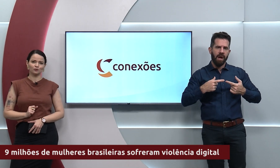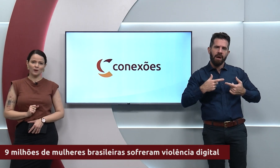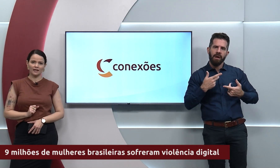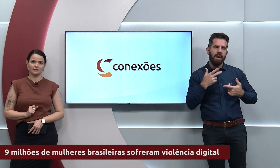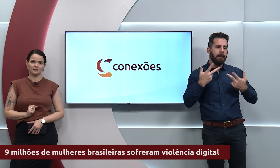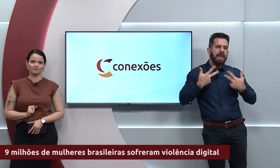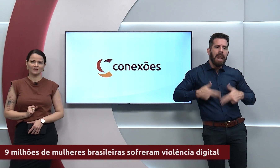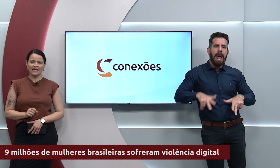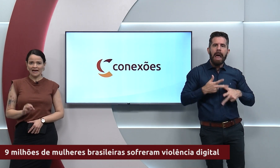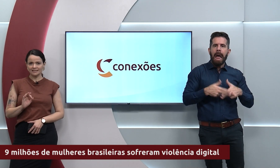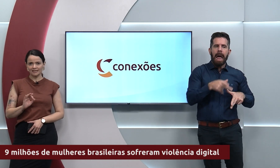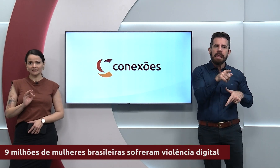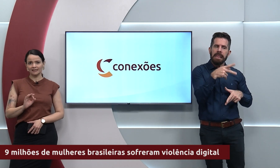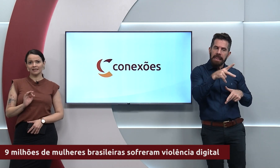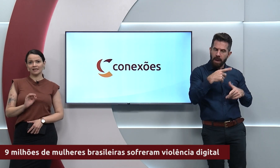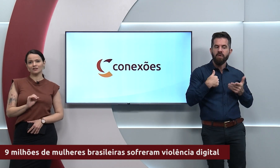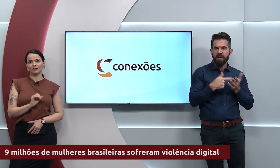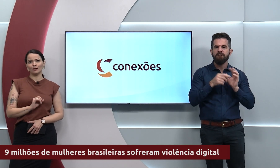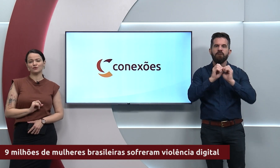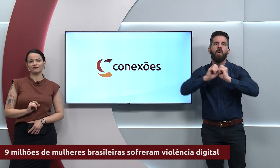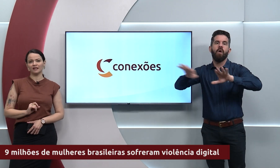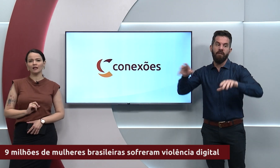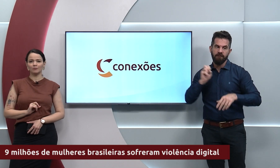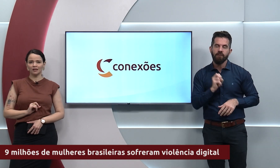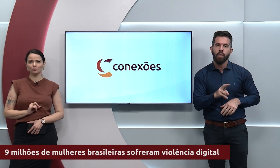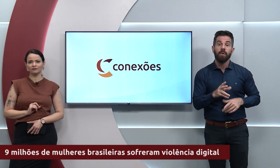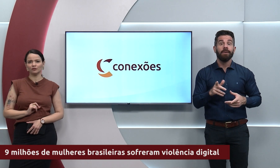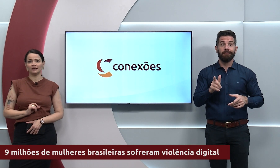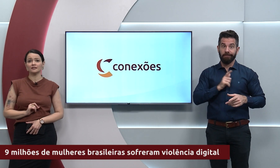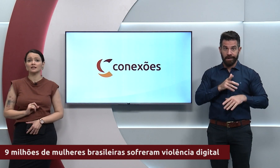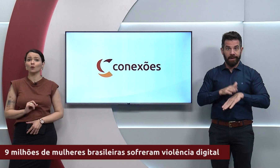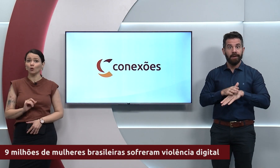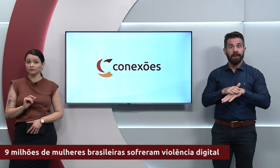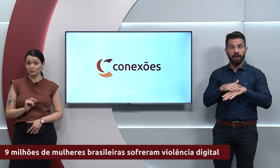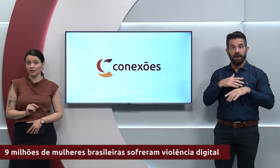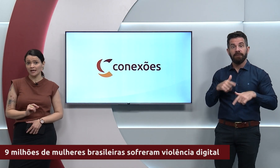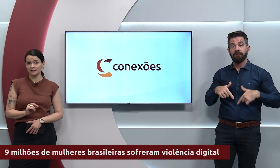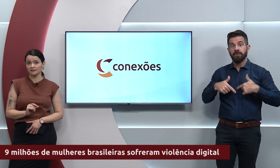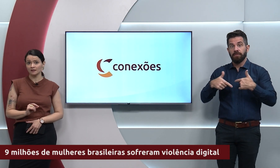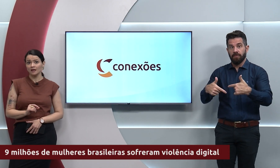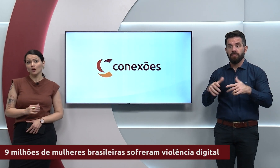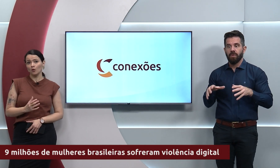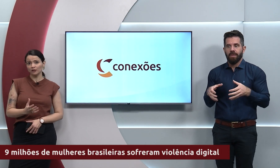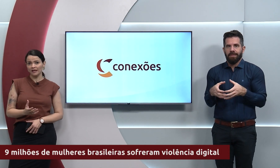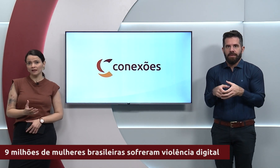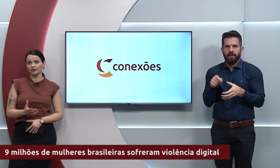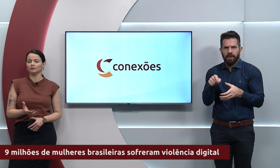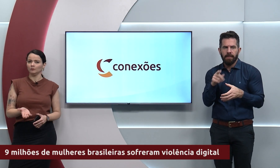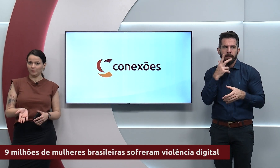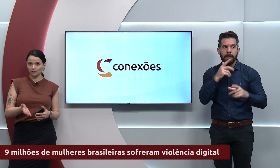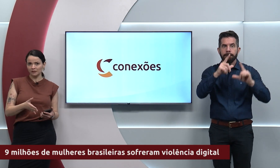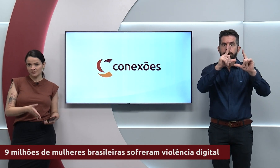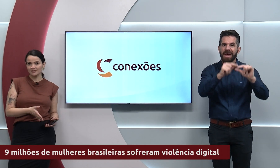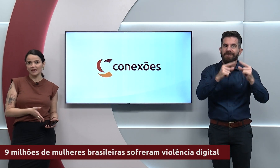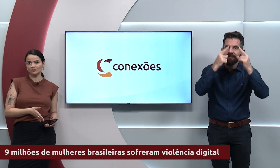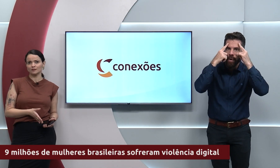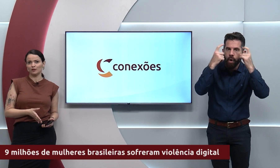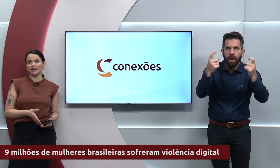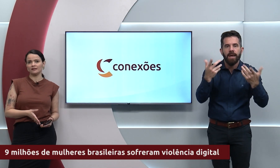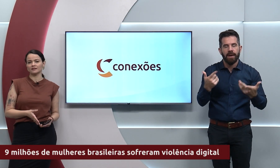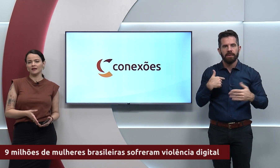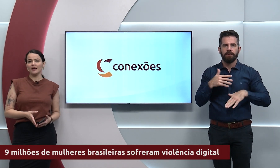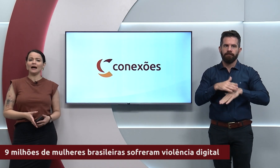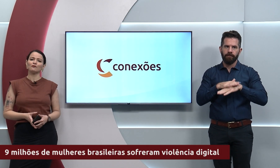ataques virtuais. A Secretaria Nacional de Enfrentamento à Violência contra Mulheres coordena, pelo Ministério